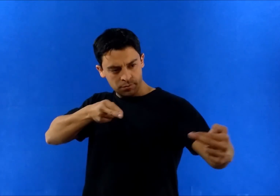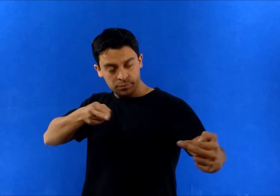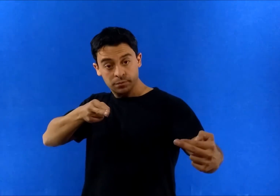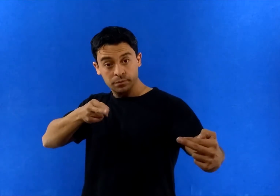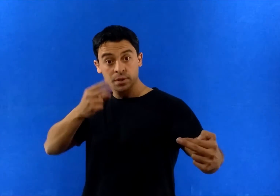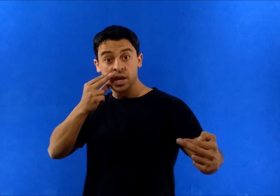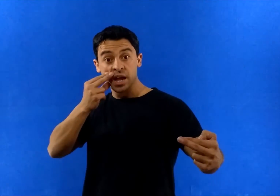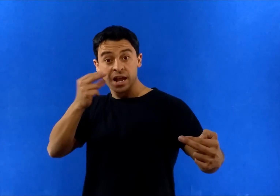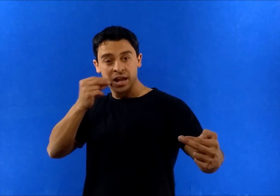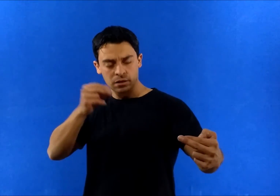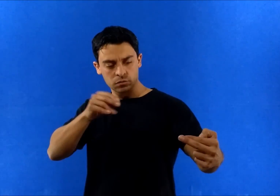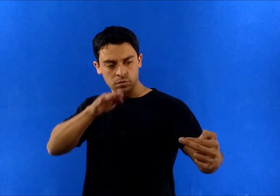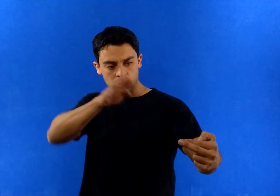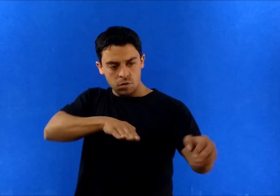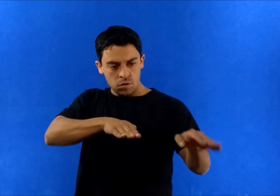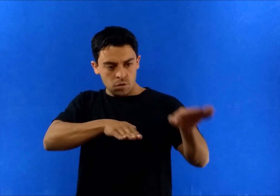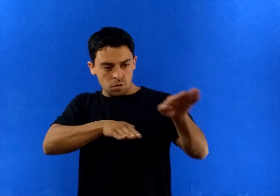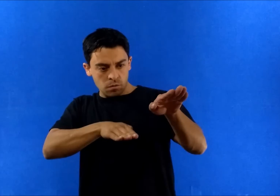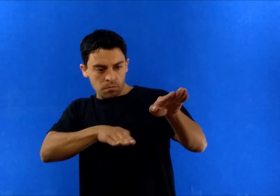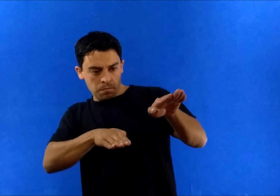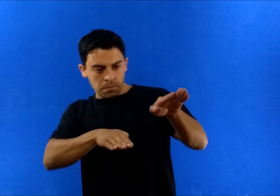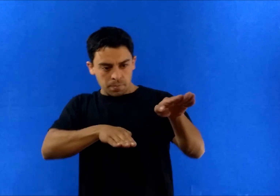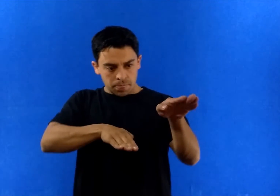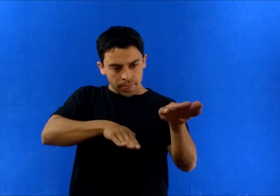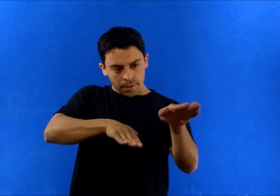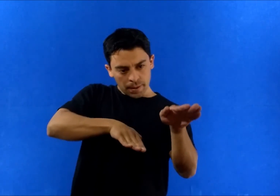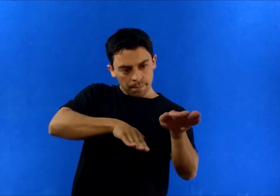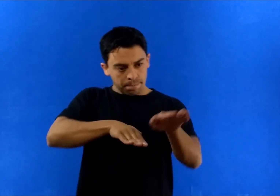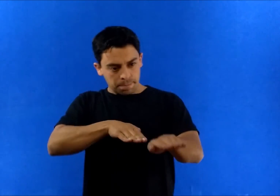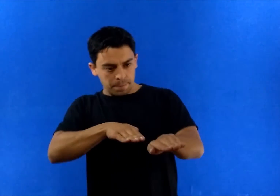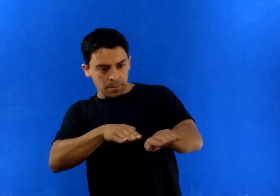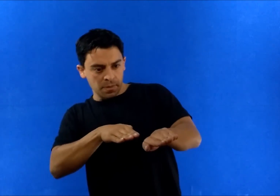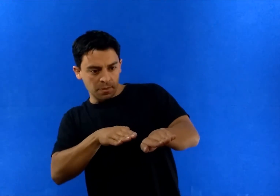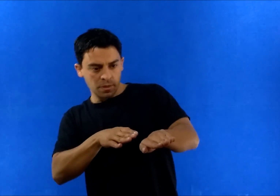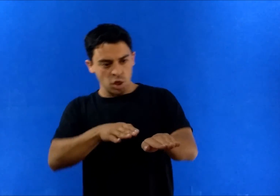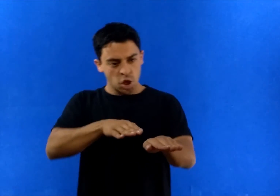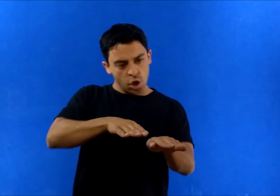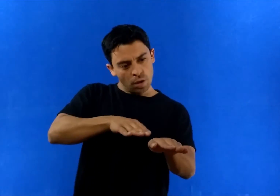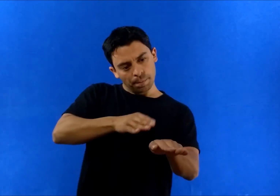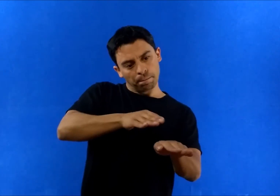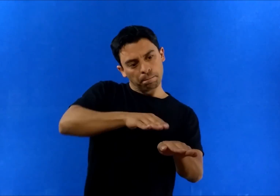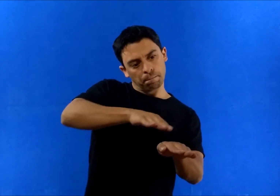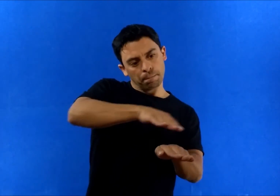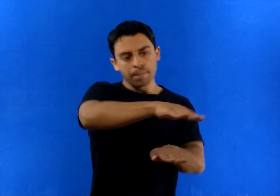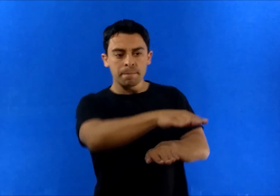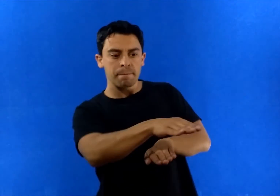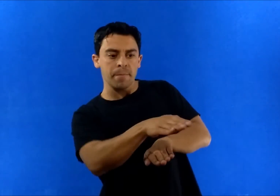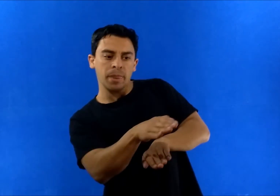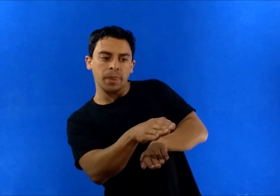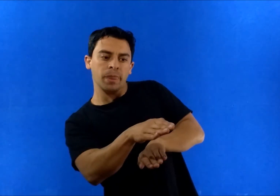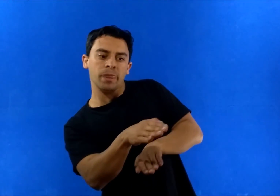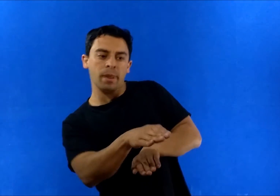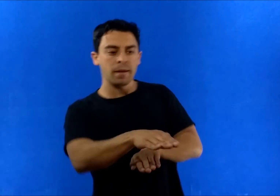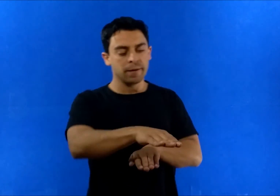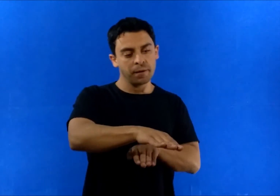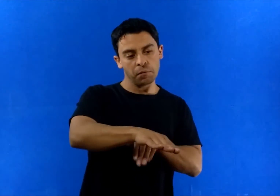balança, bamba, gato em cima, equilibrando-se na corda bamba.